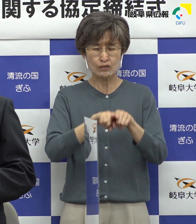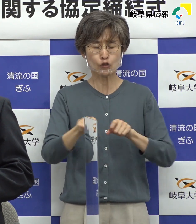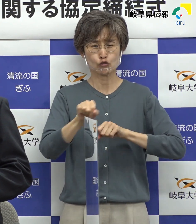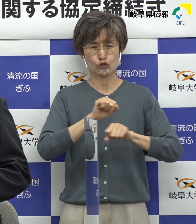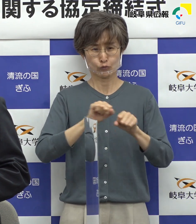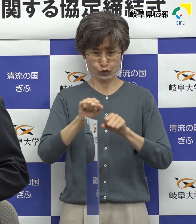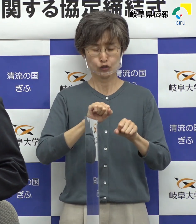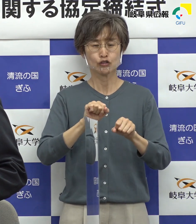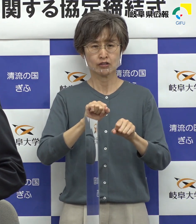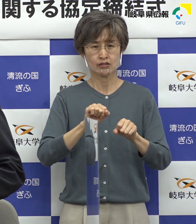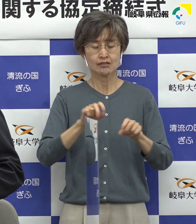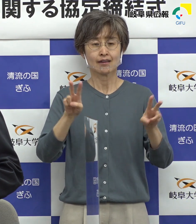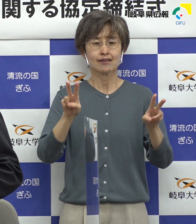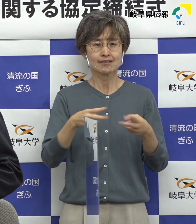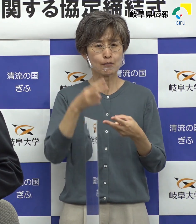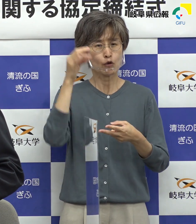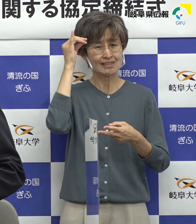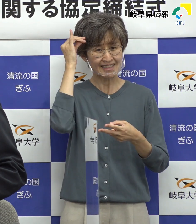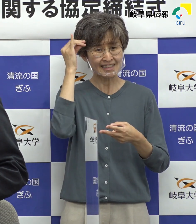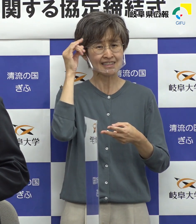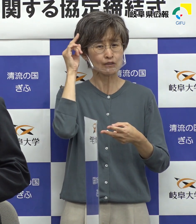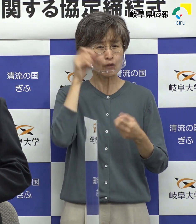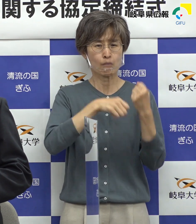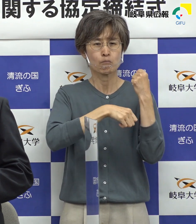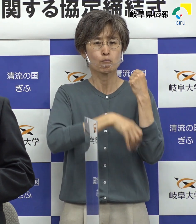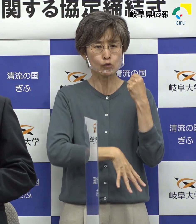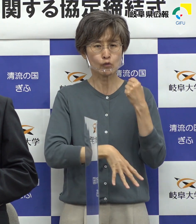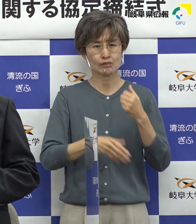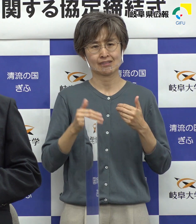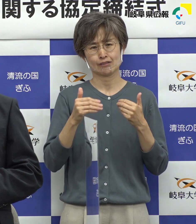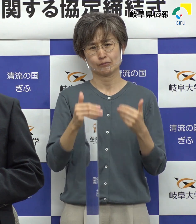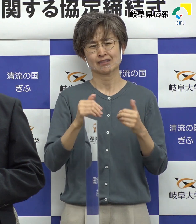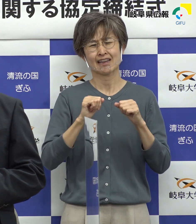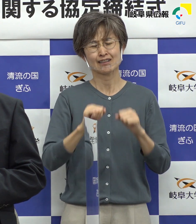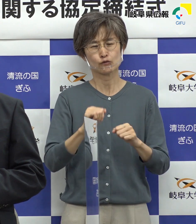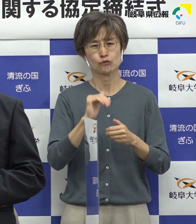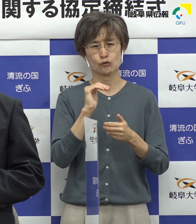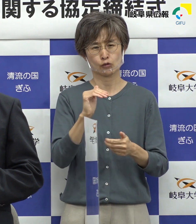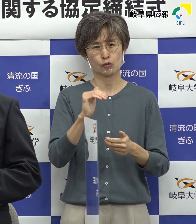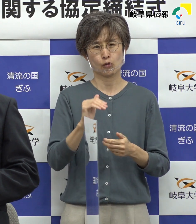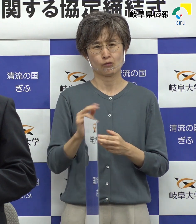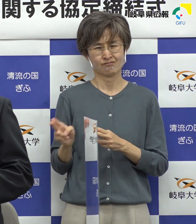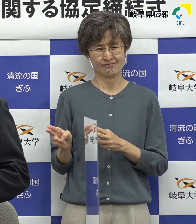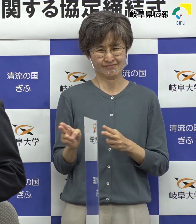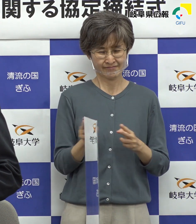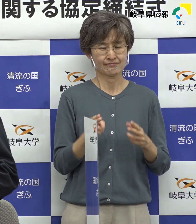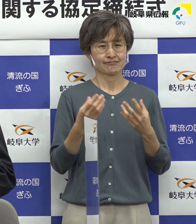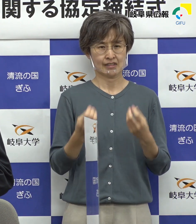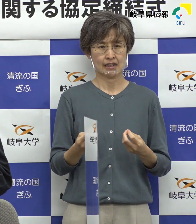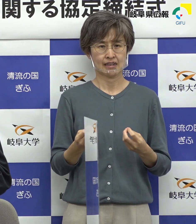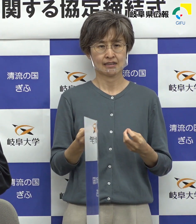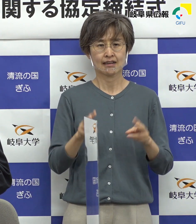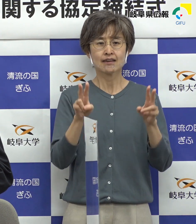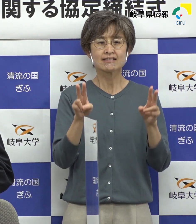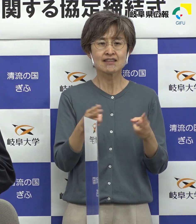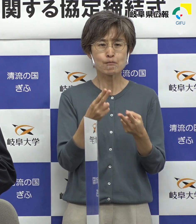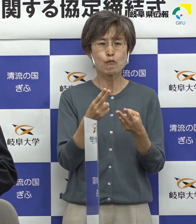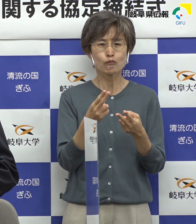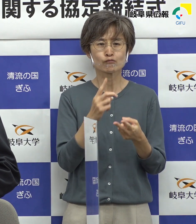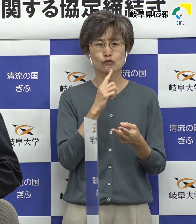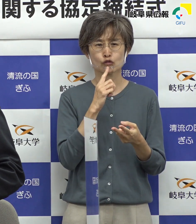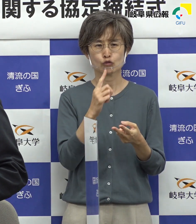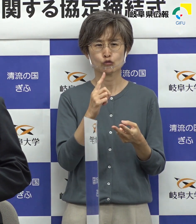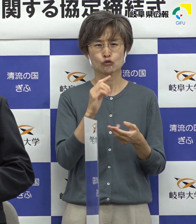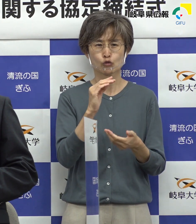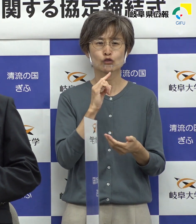専門知にのっとって判断をしていこうということを心がけてまいったわけでありますが、その専門知ということについて、い